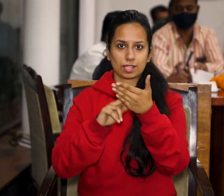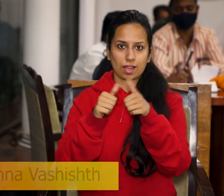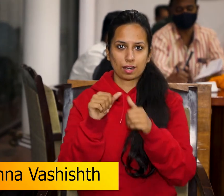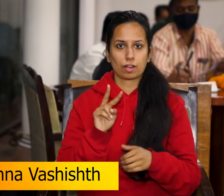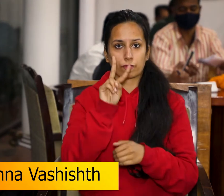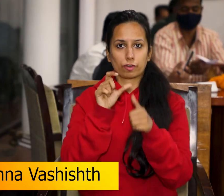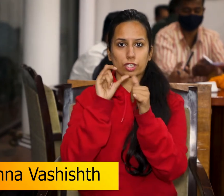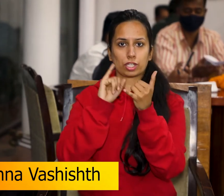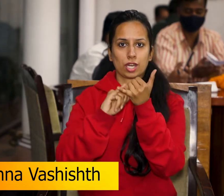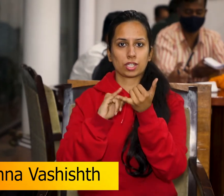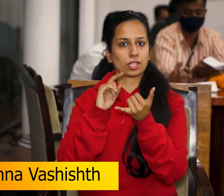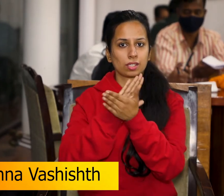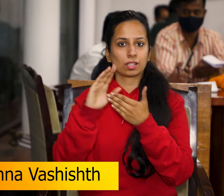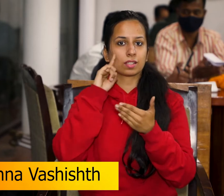मेरा नाम आयशना वशिष्ठ है।